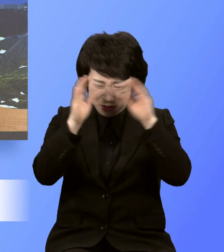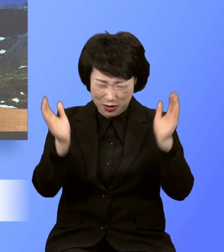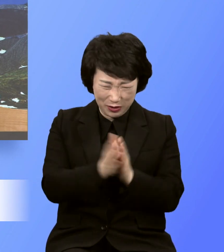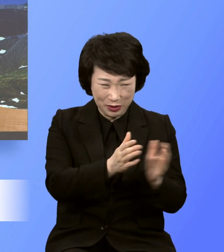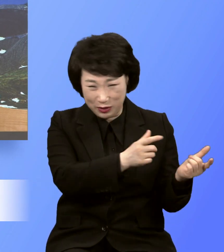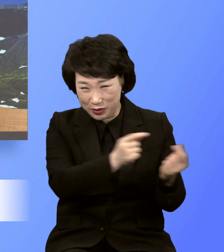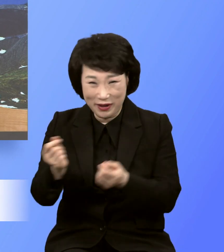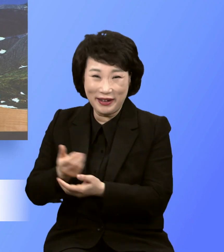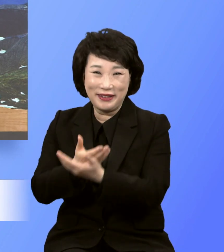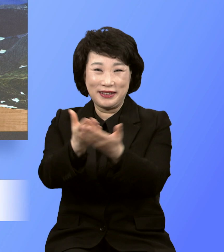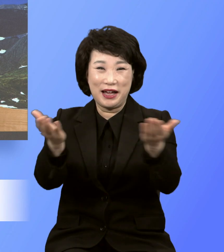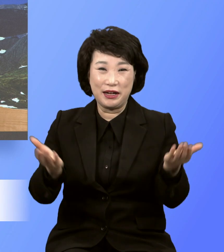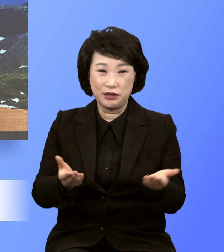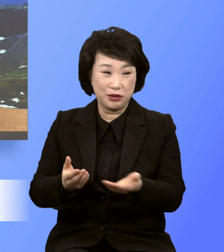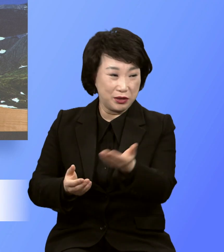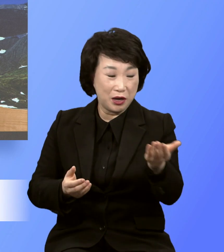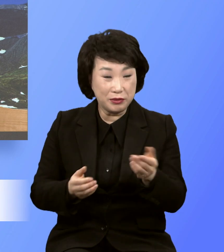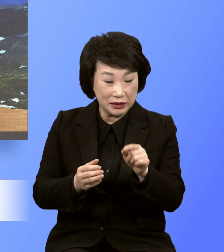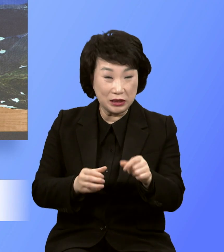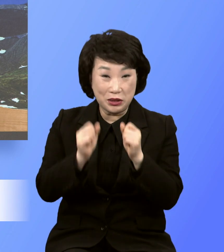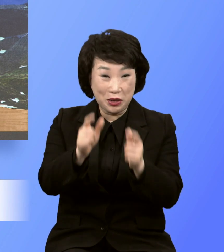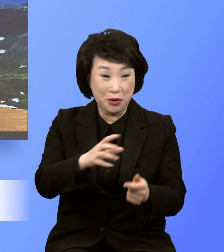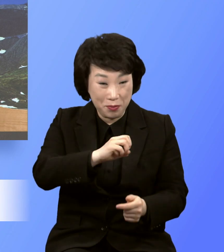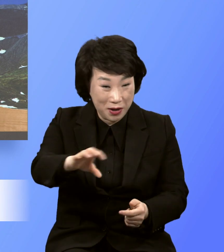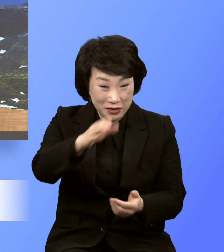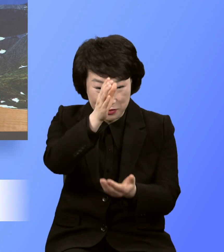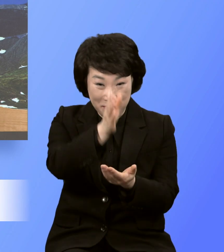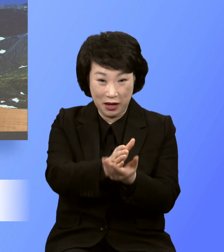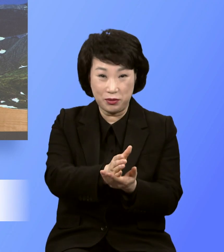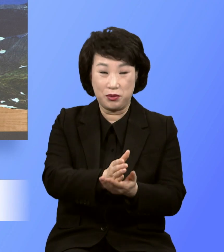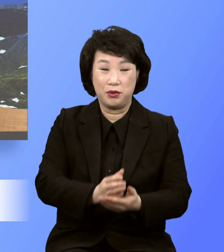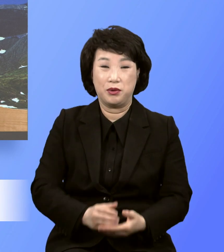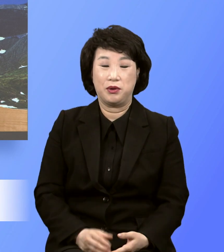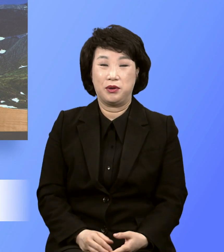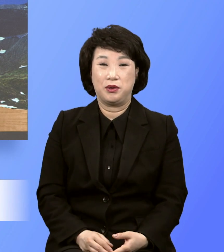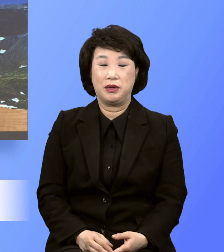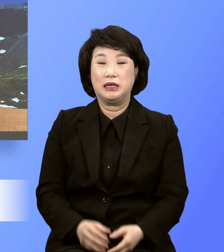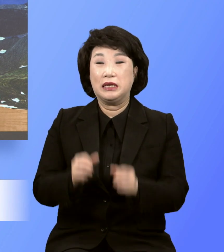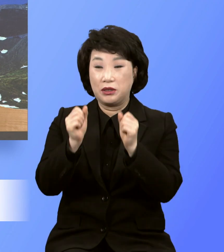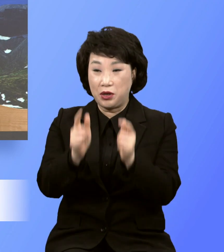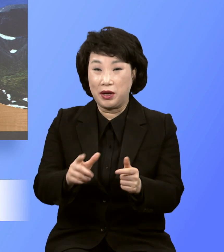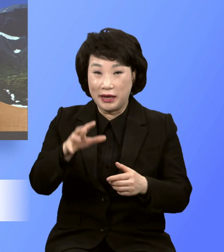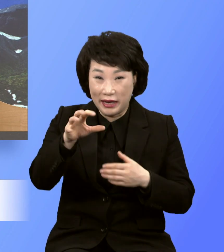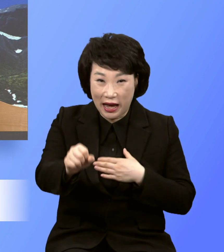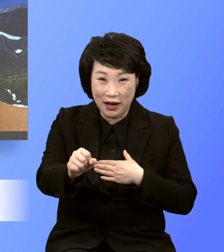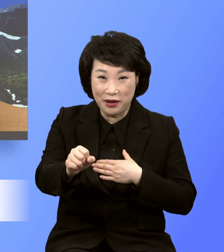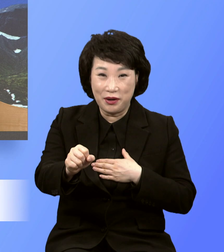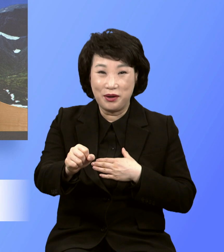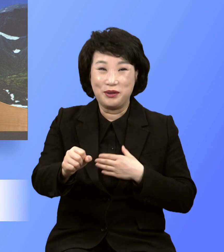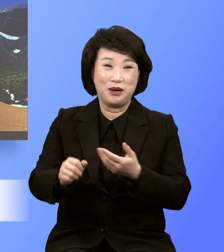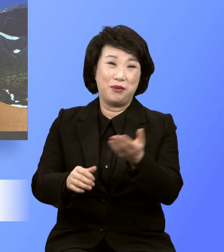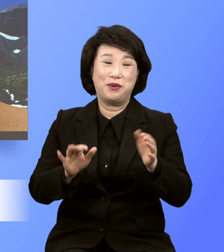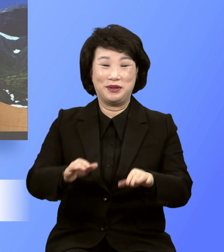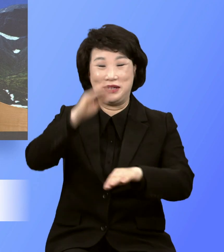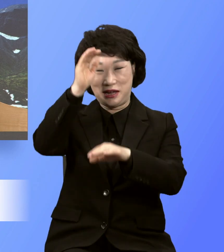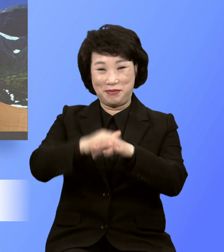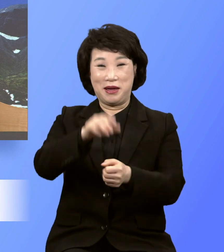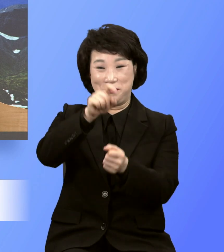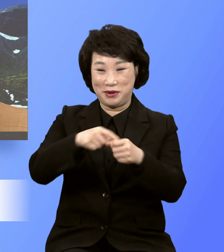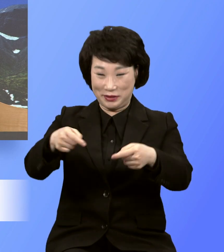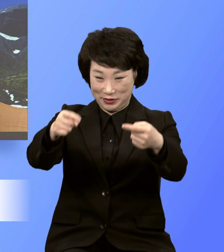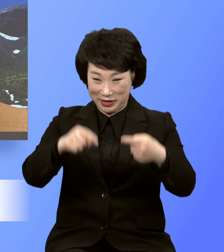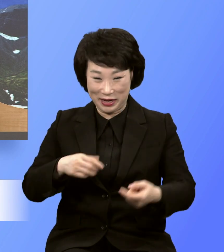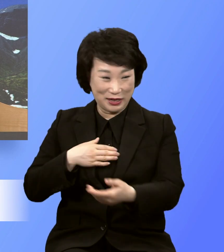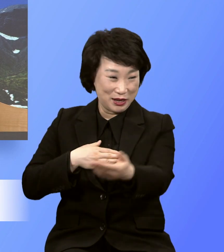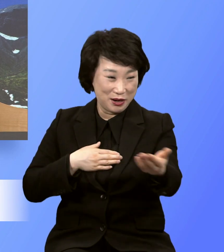것이니 너희 기회를 놓치지 말라는 것입니다. 이 기회를 잡았기에 오늘 예배드리러